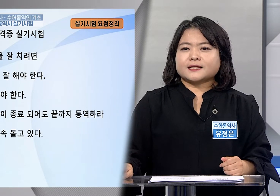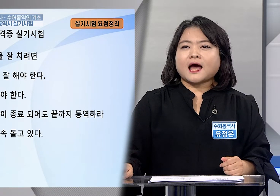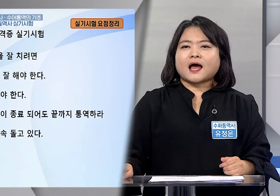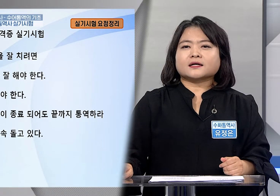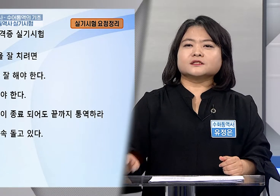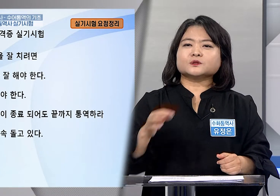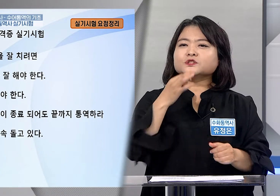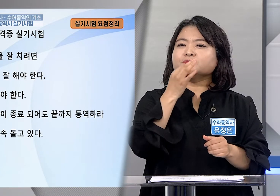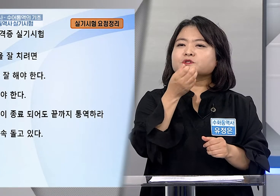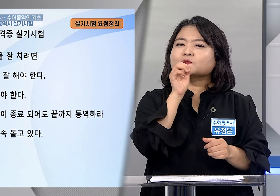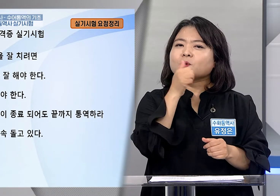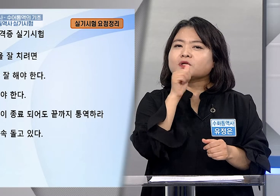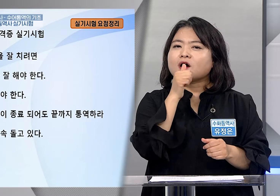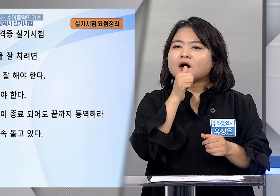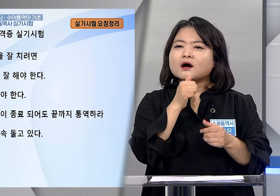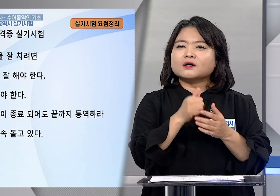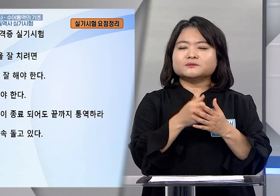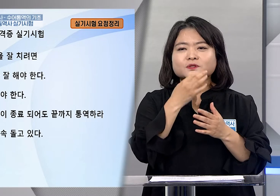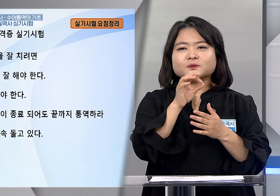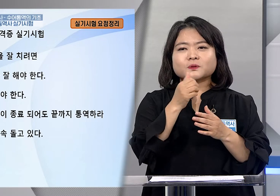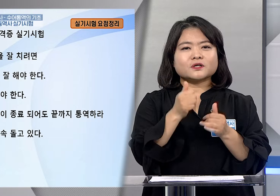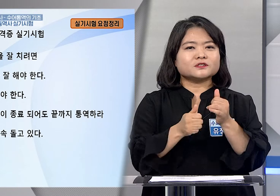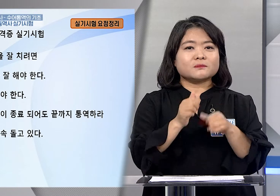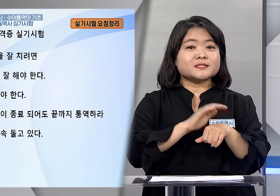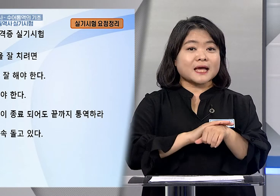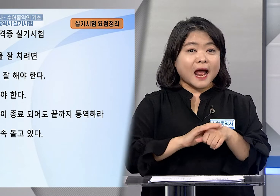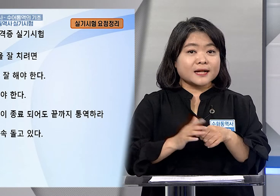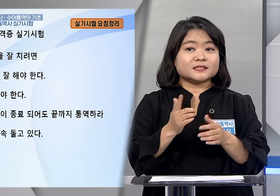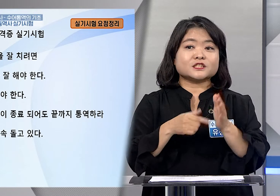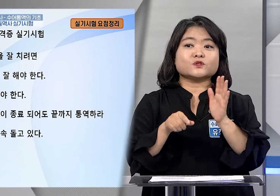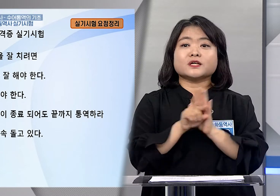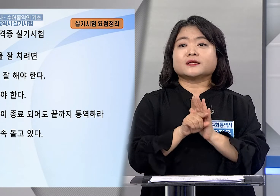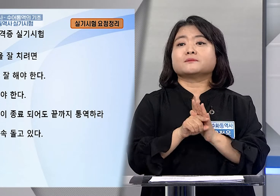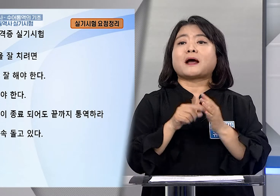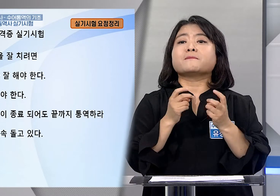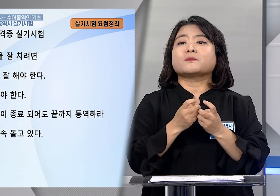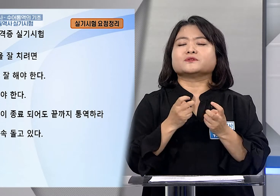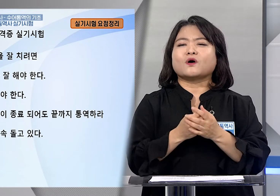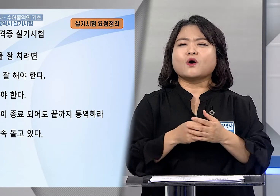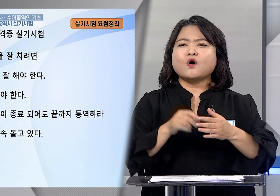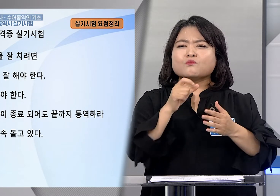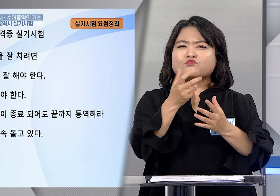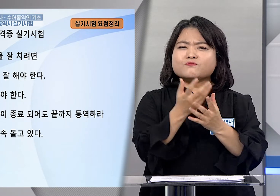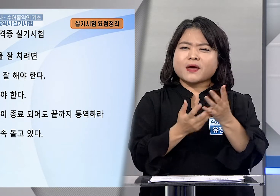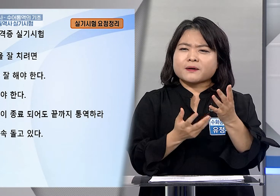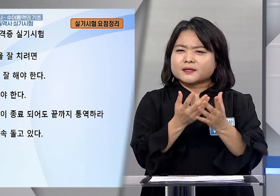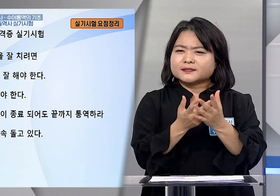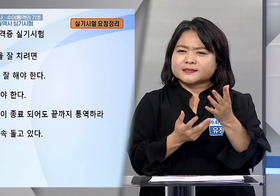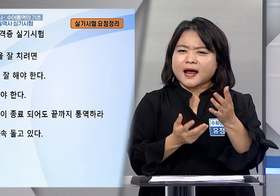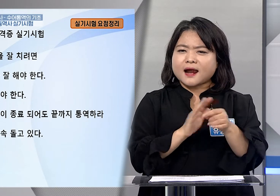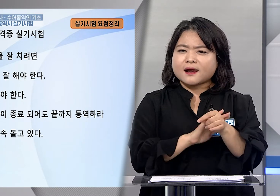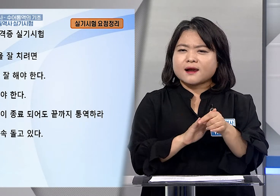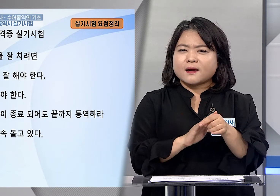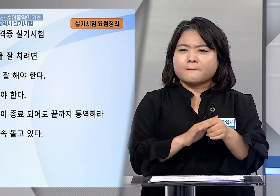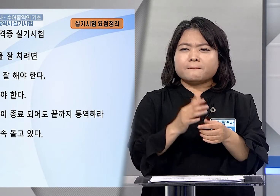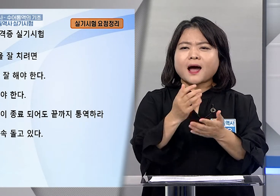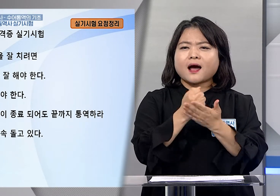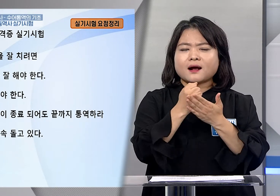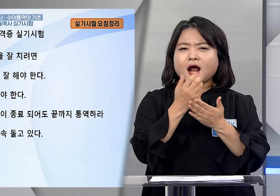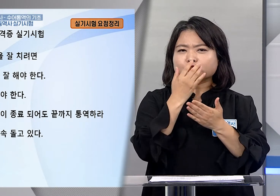자, 그리고 음성 통역 시험을 잘 치기 위한 방법은요. 문맥을 잘 파악할 수